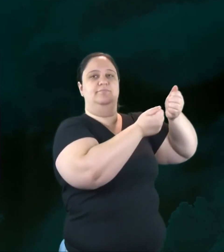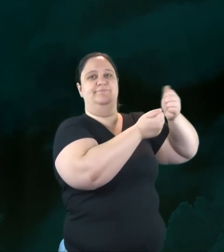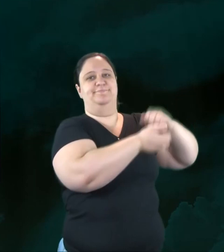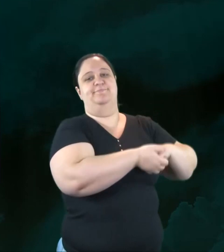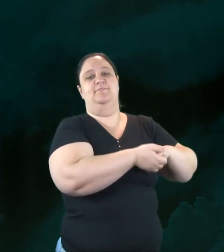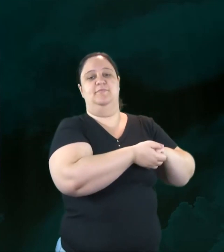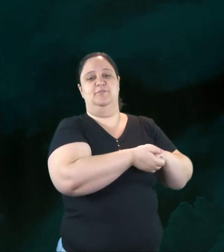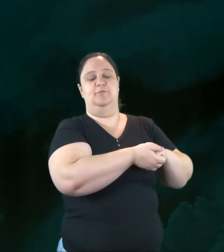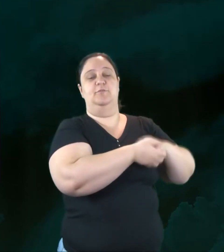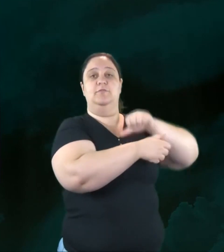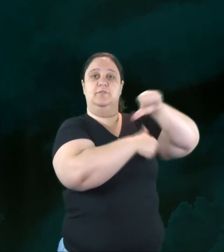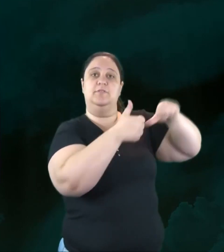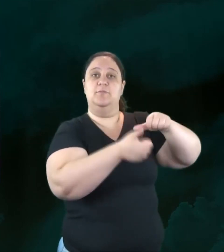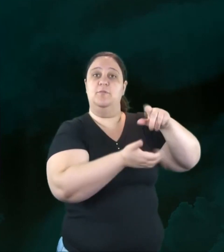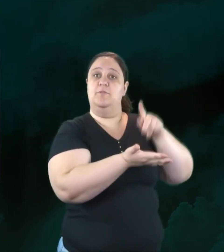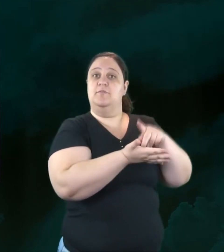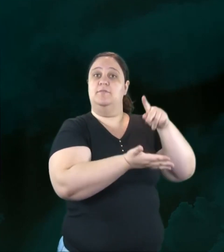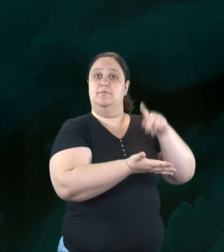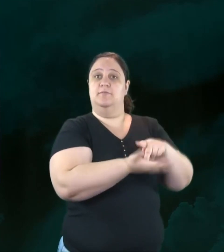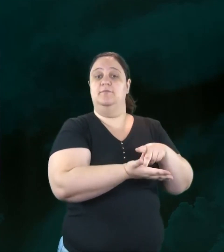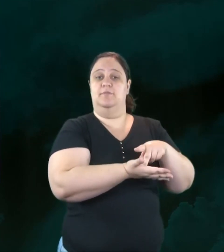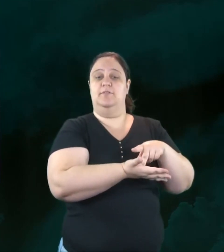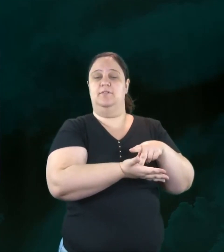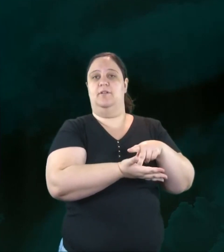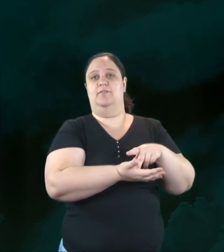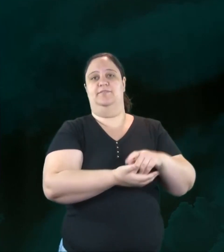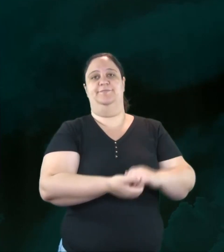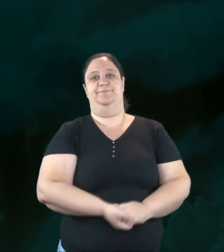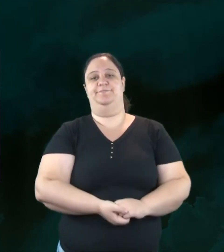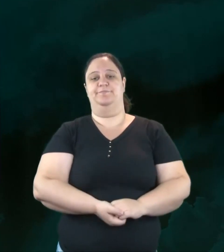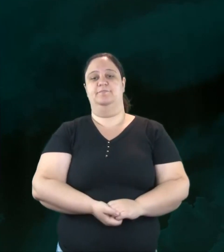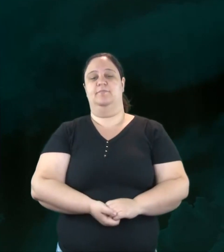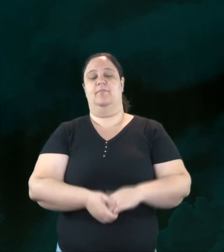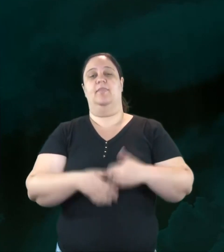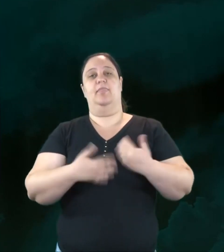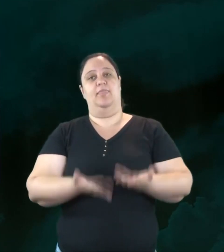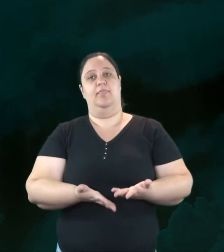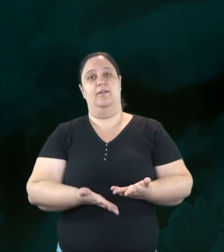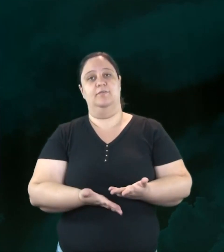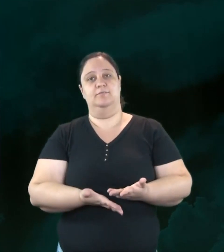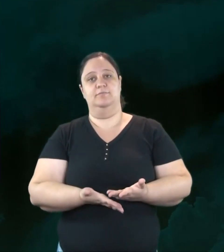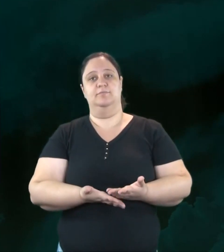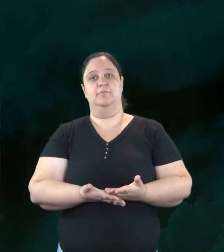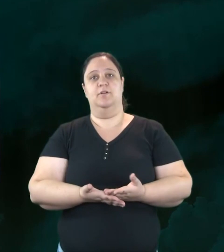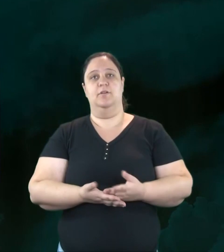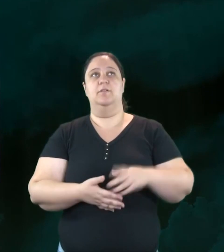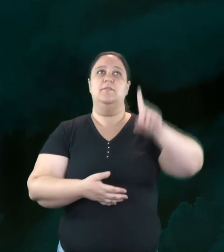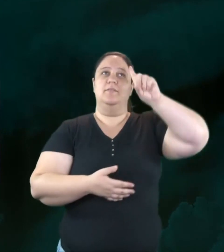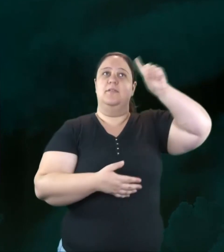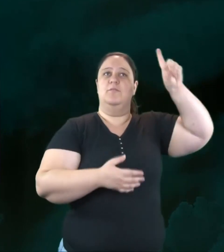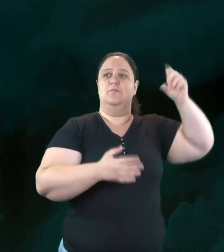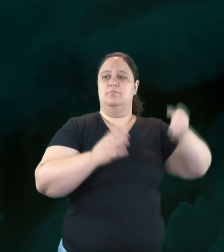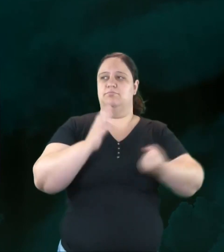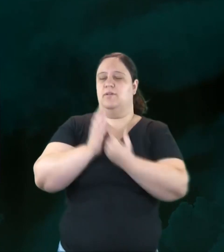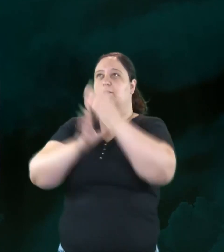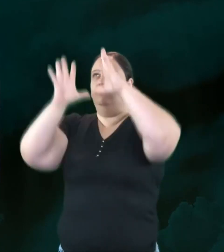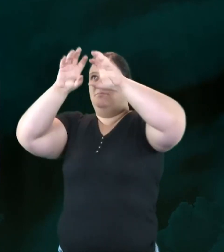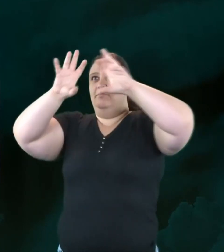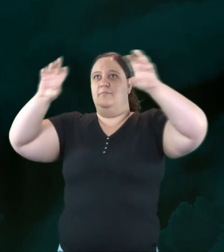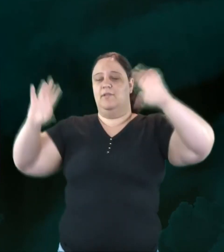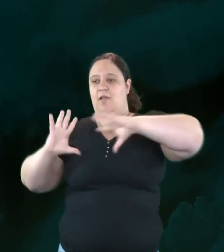tornado real e eficaz para toda a eternidade. Portanto, quando Deus criou todas as coisas, Ele